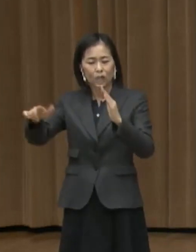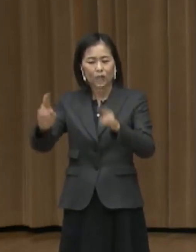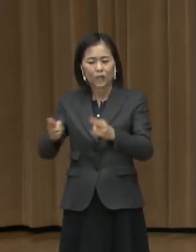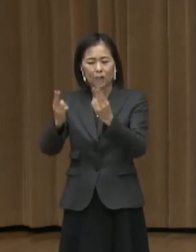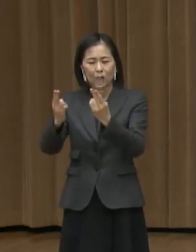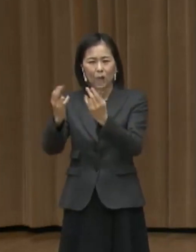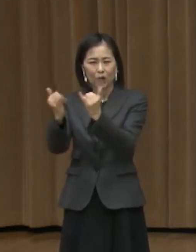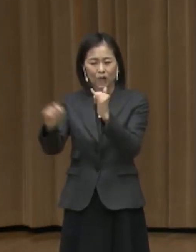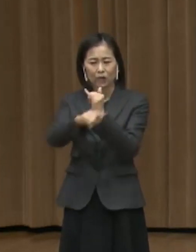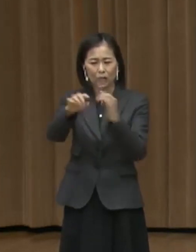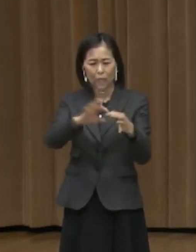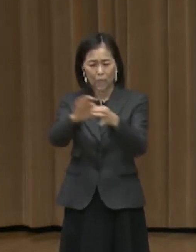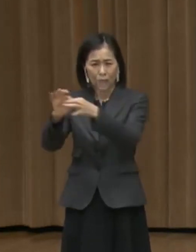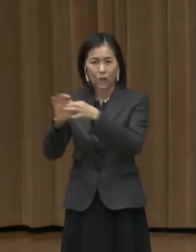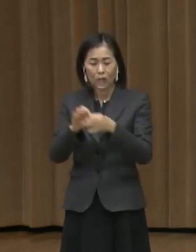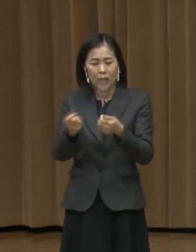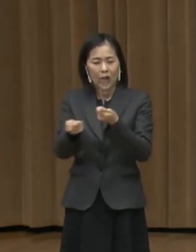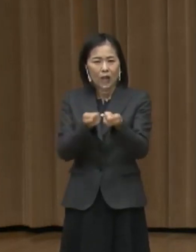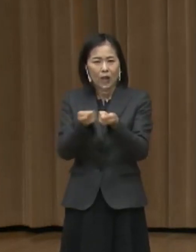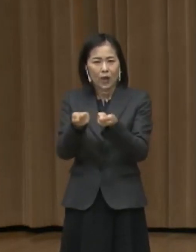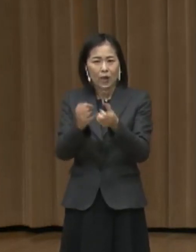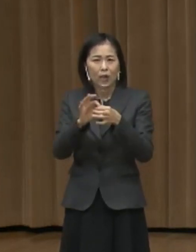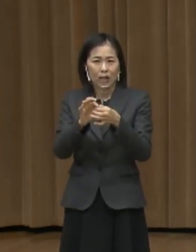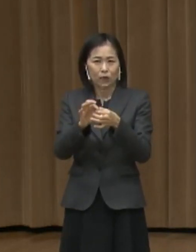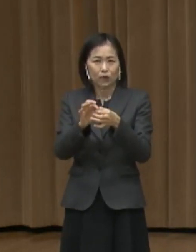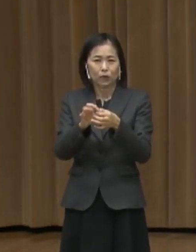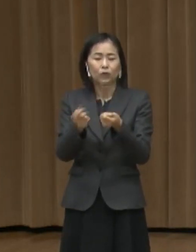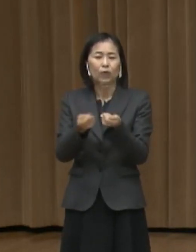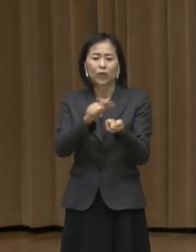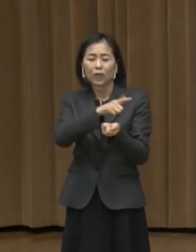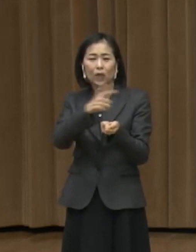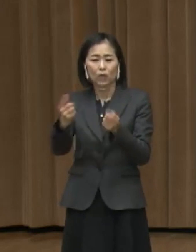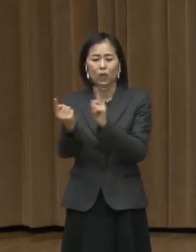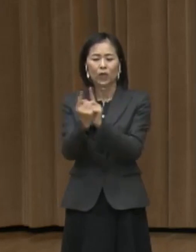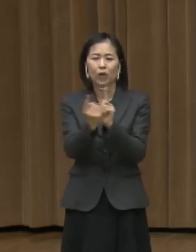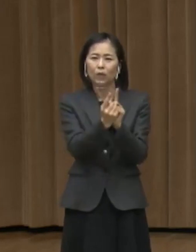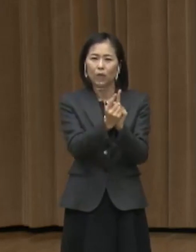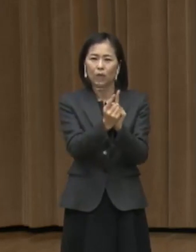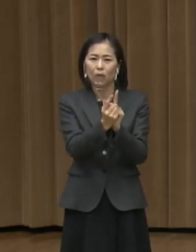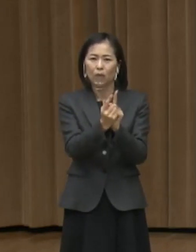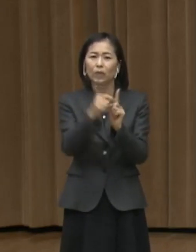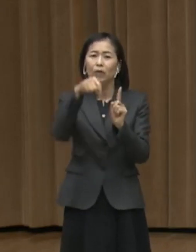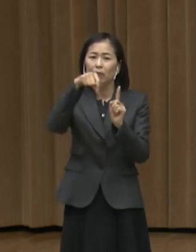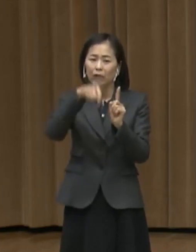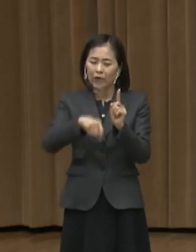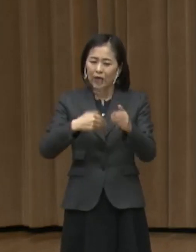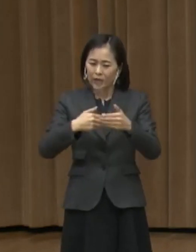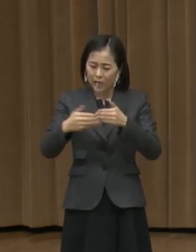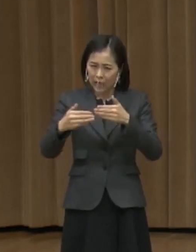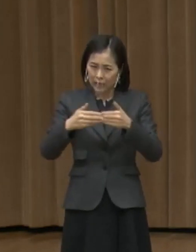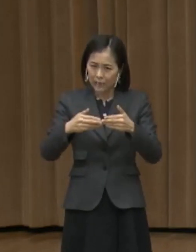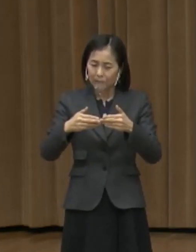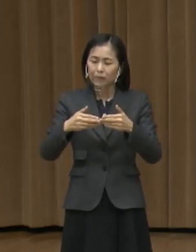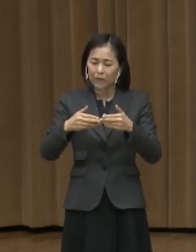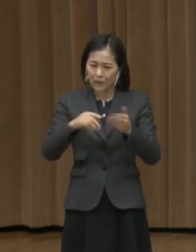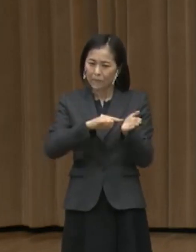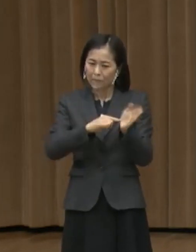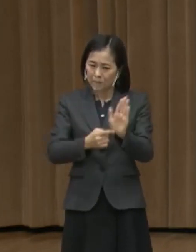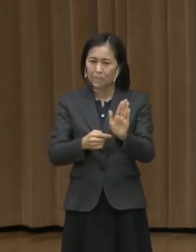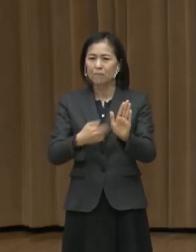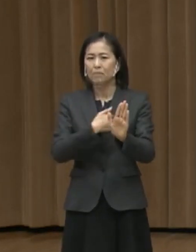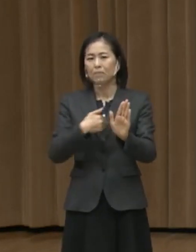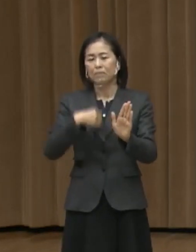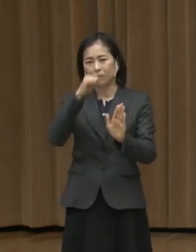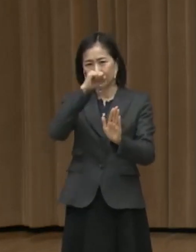などとの連絡調整や、部内横断的な課題への対応などを担う中で、その経験や能力が生かせると考